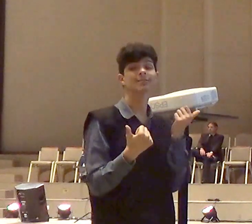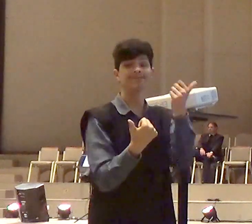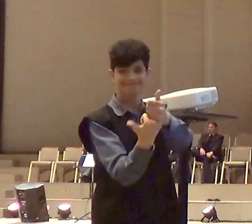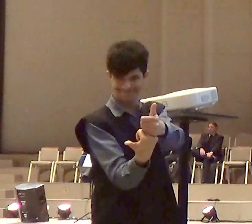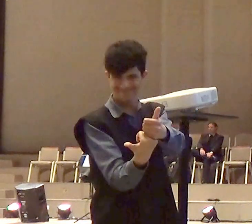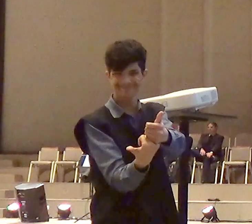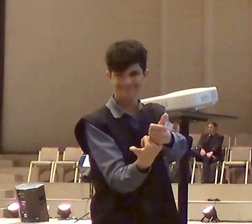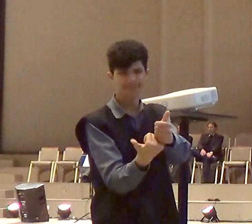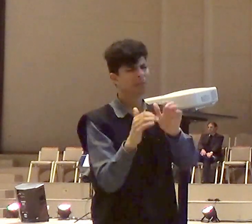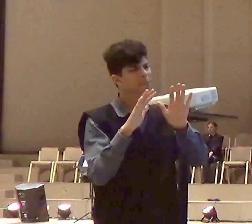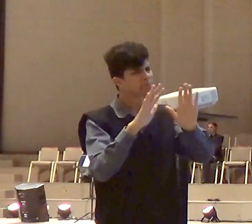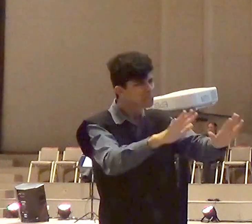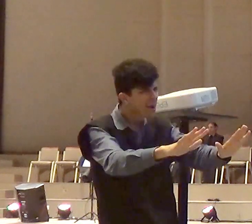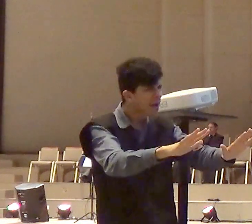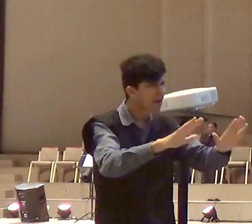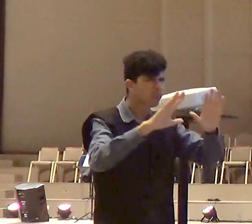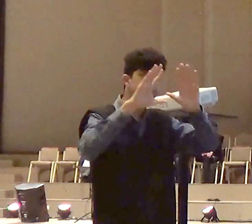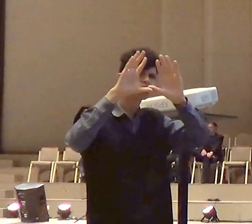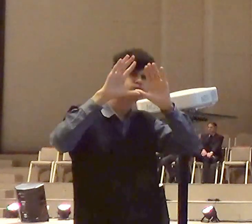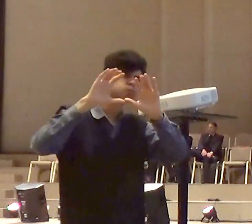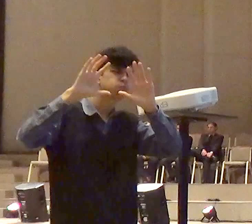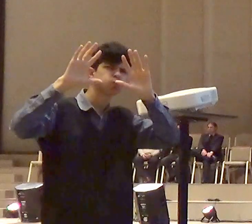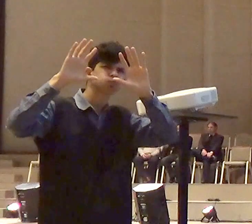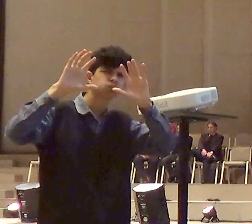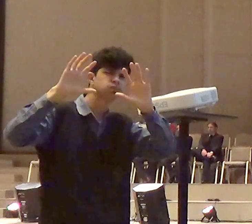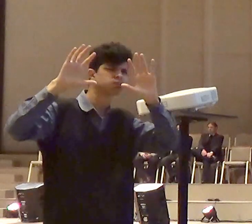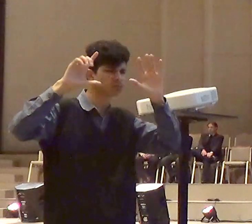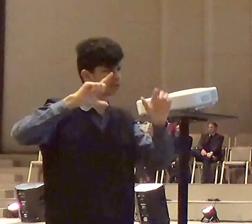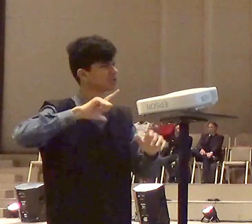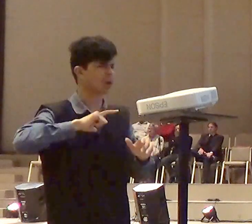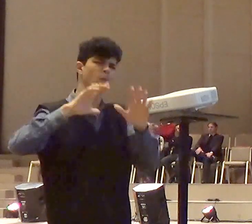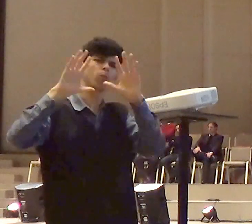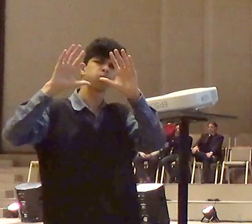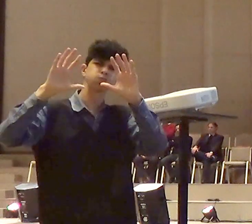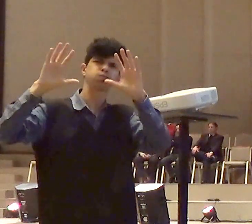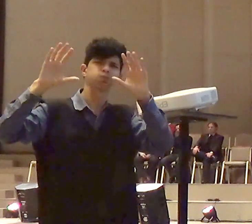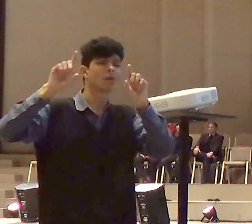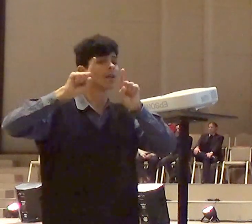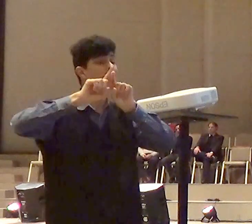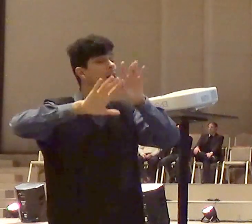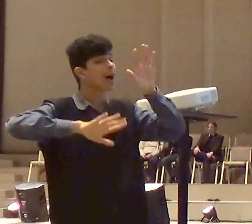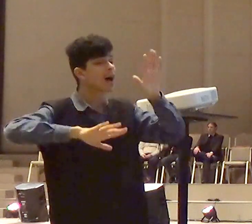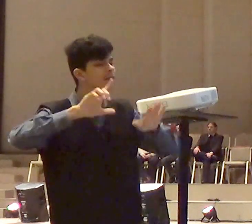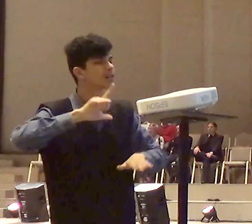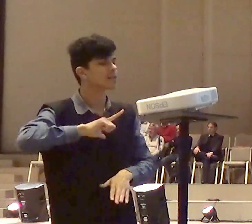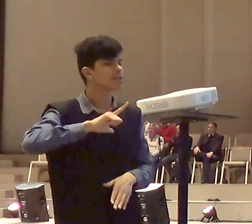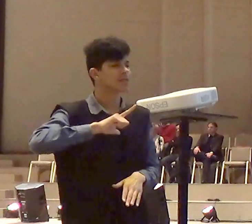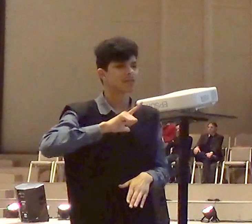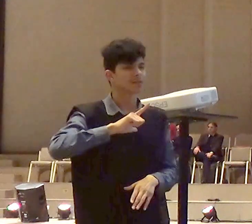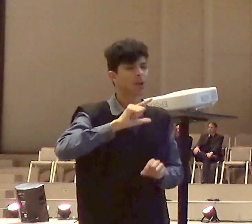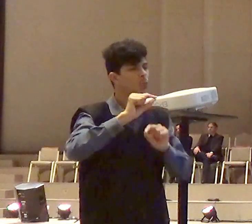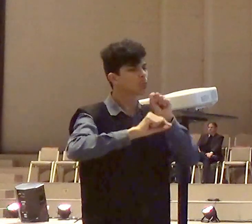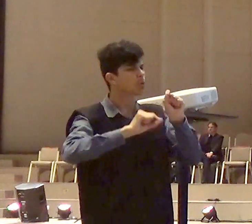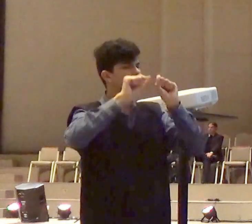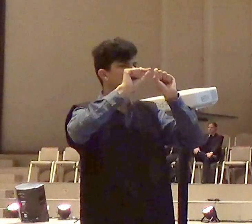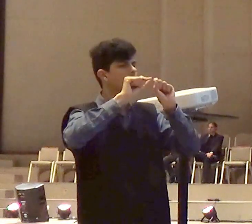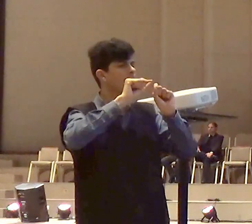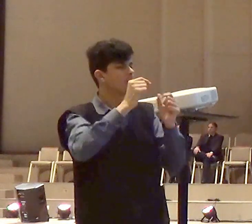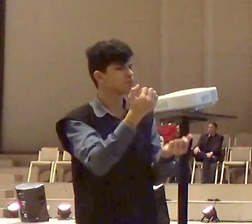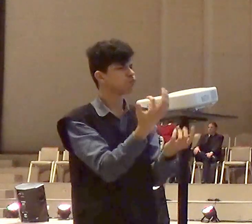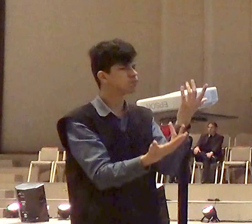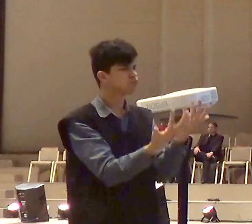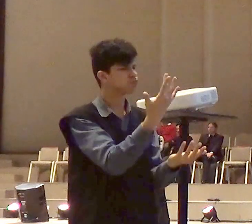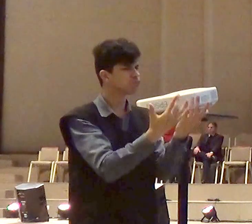nuvem a Coluna de Fogo Milagrosa do senhor sem lenha acendesse toda noite